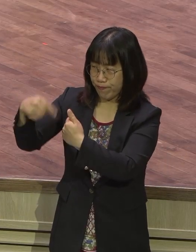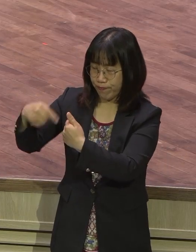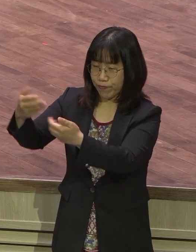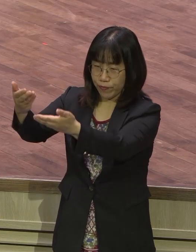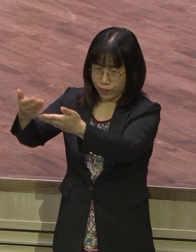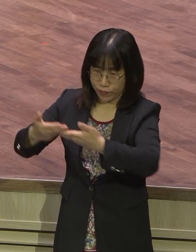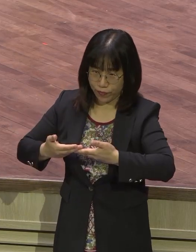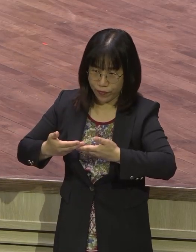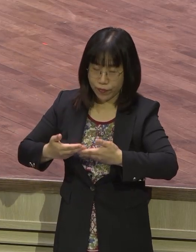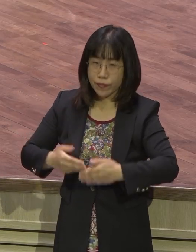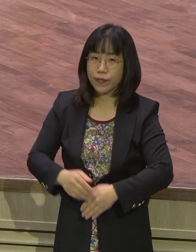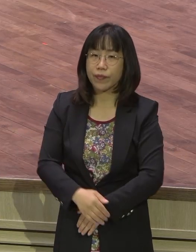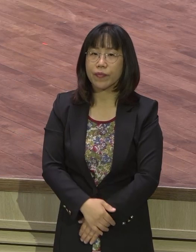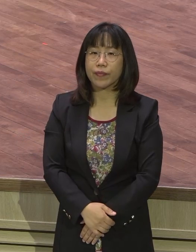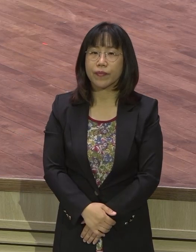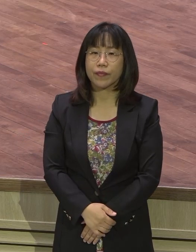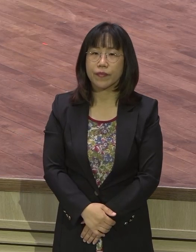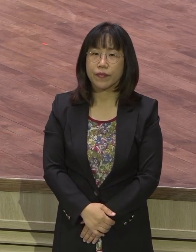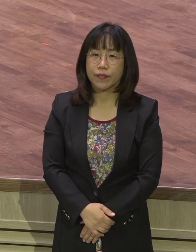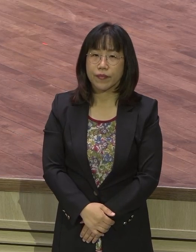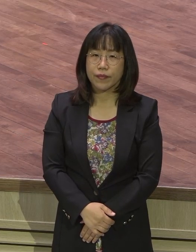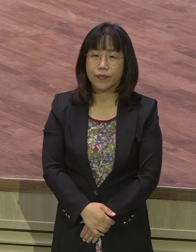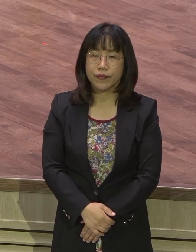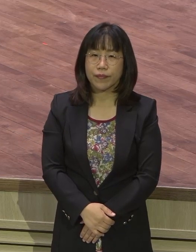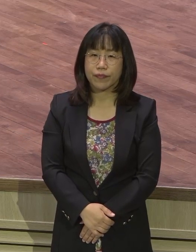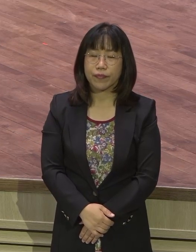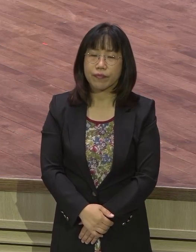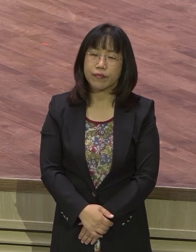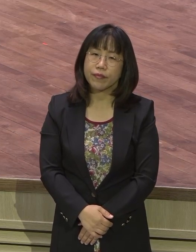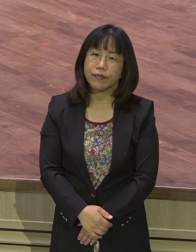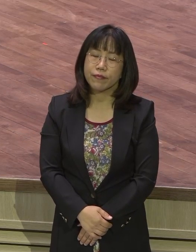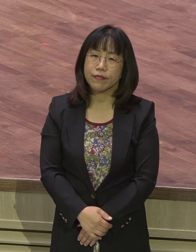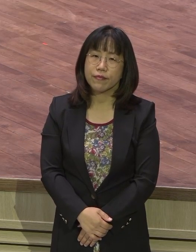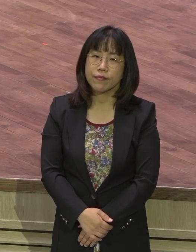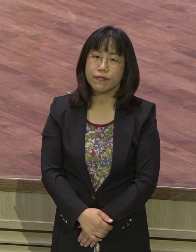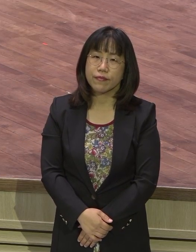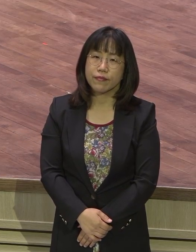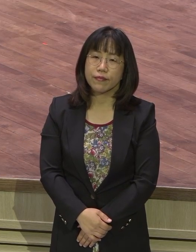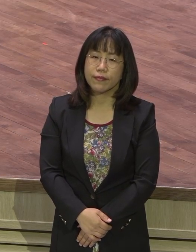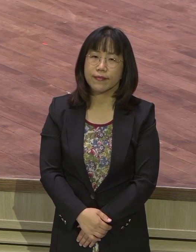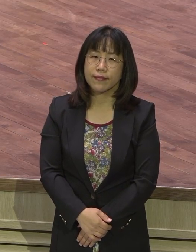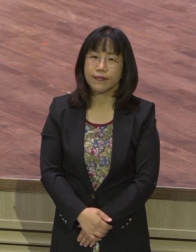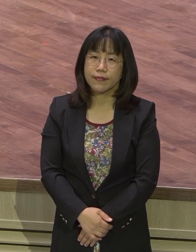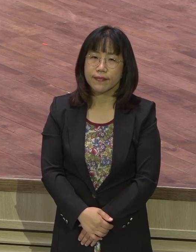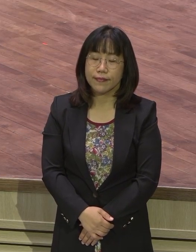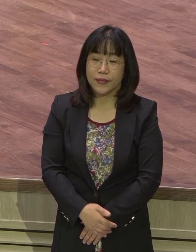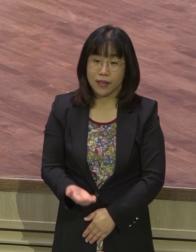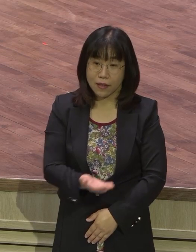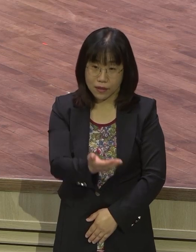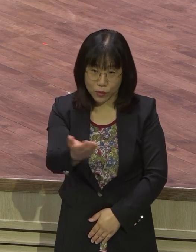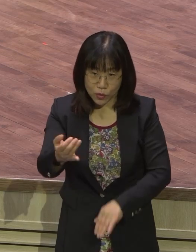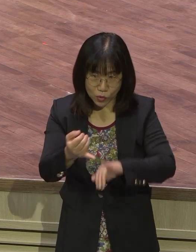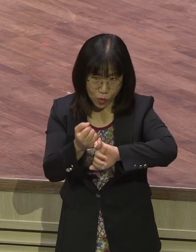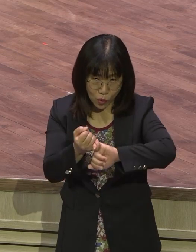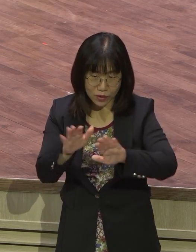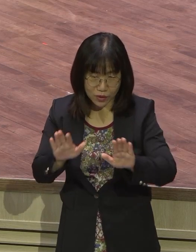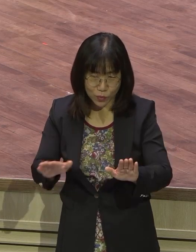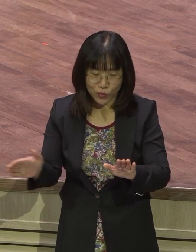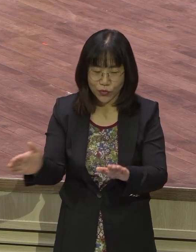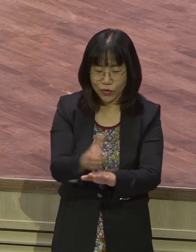이게 레위기 핵심 메시지입니다. 레위기 전체 핵심 메시지 라고 우리 연결봇 중독 오늘부터